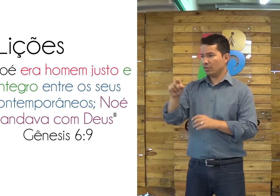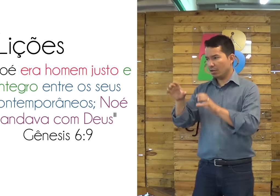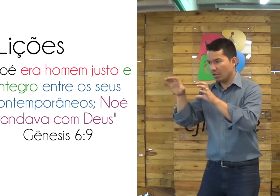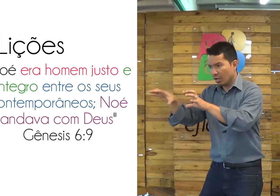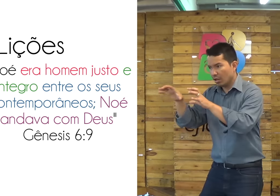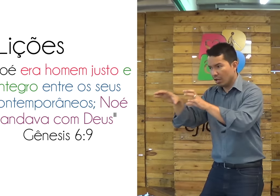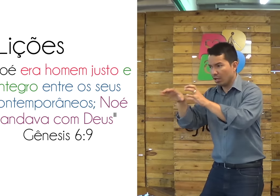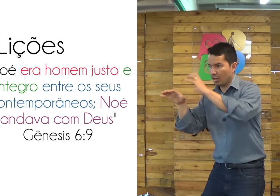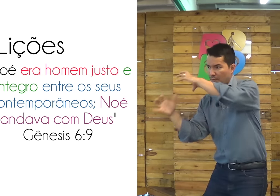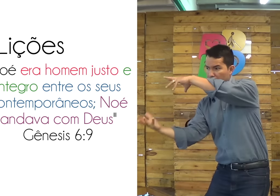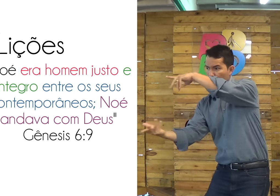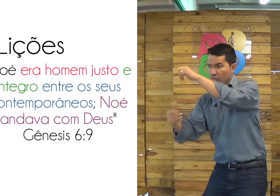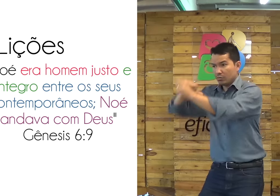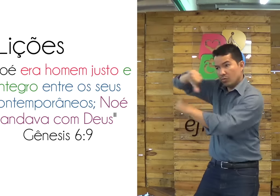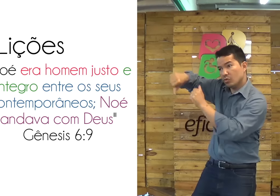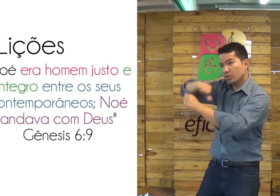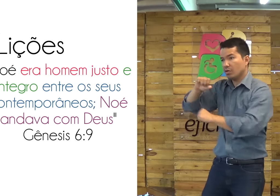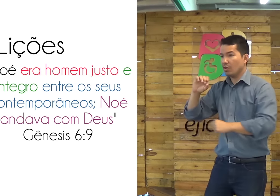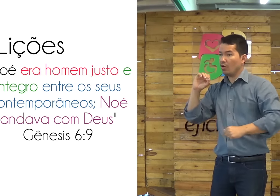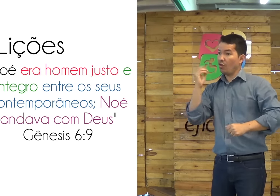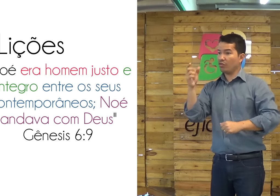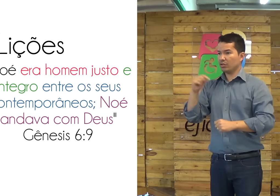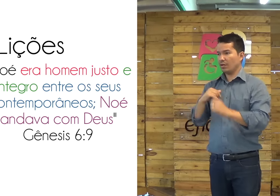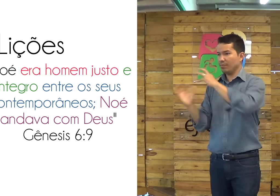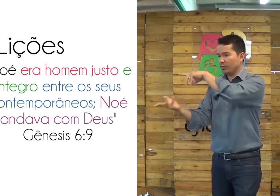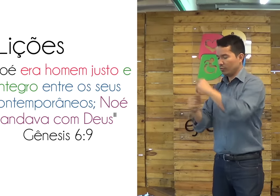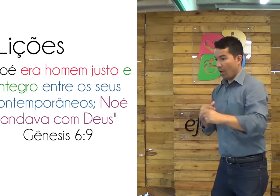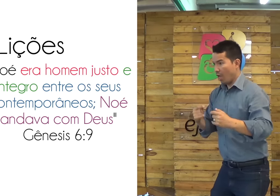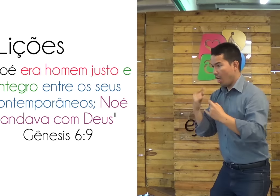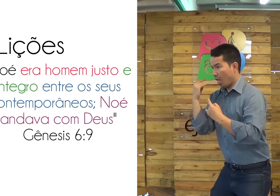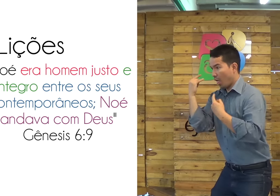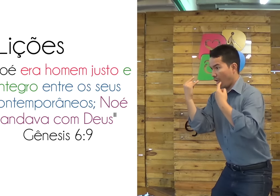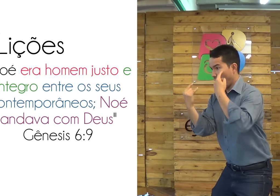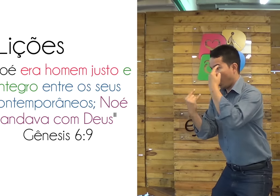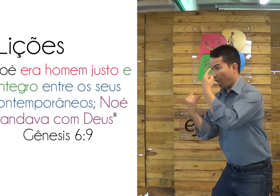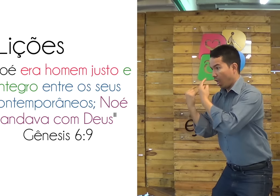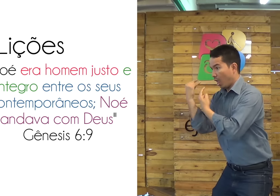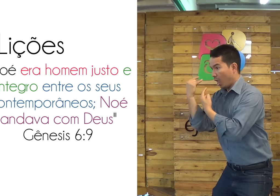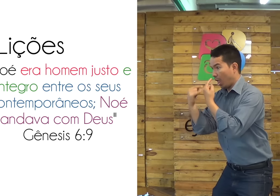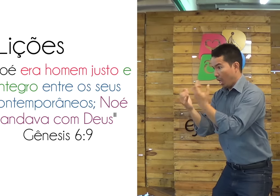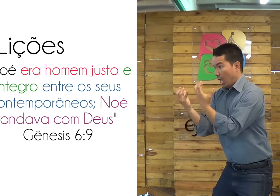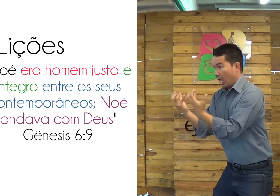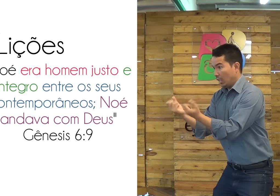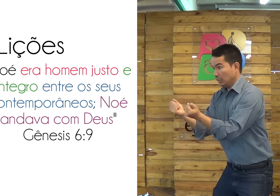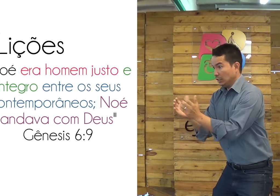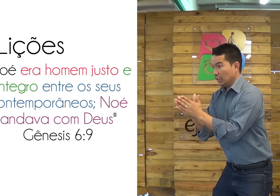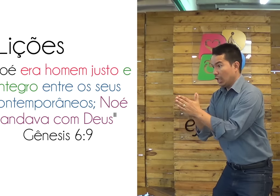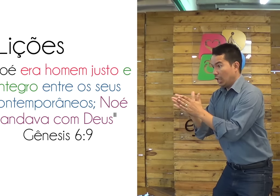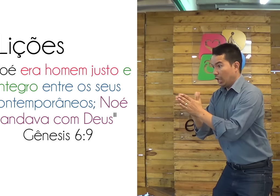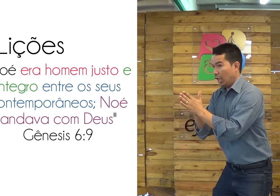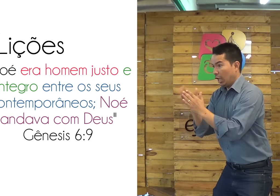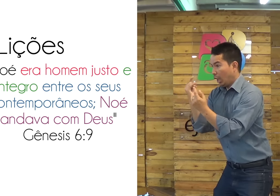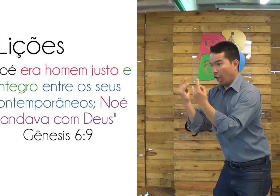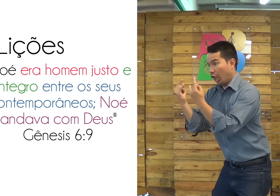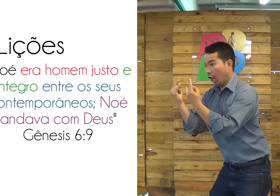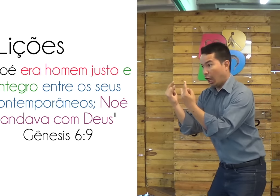você você tem feito alguma coisa pro mundo mudar ou é o mundo que tem feito você mudar sua